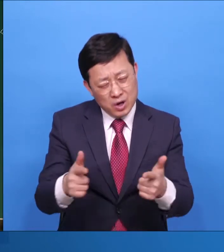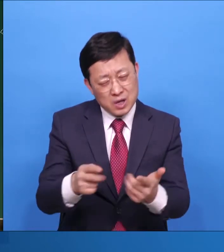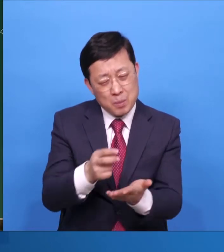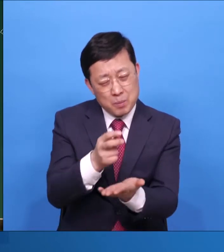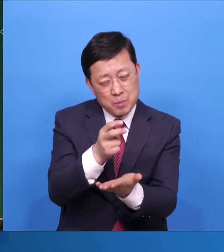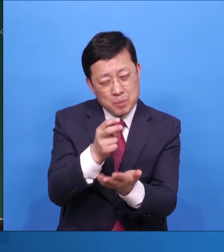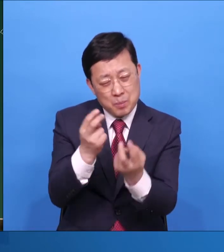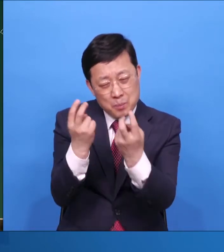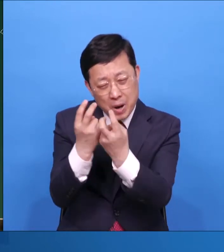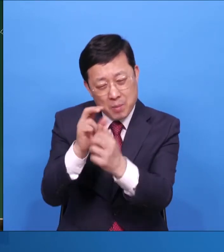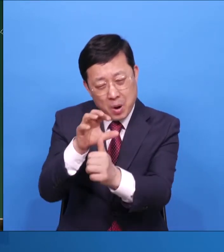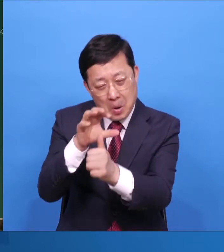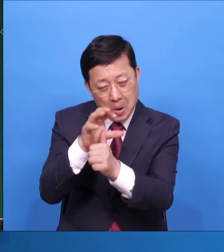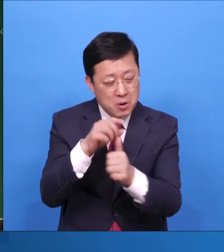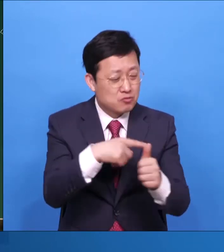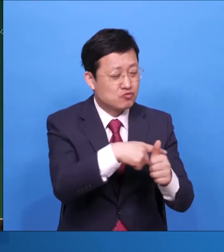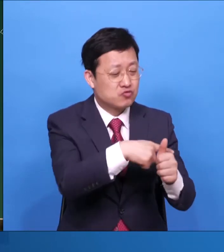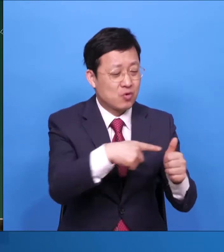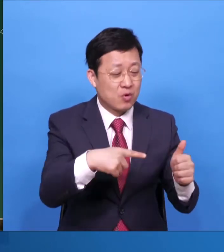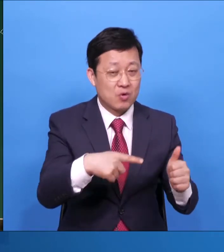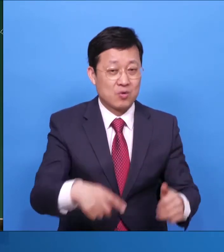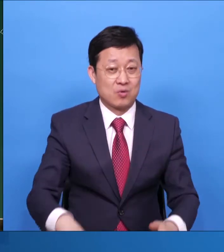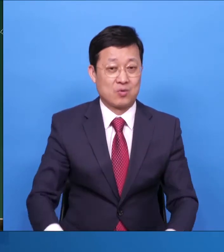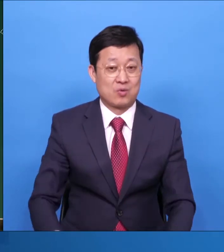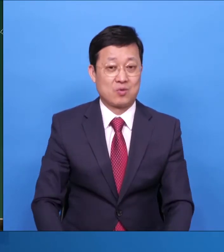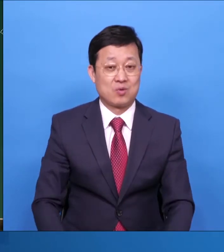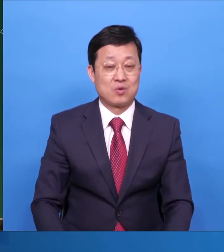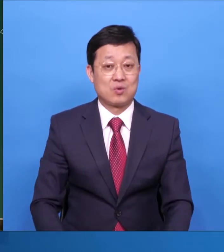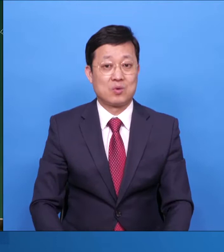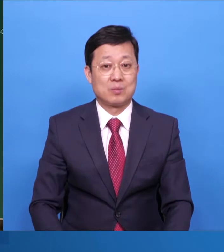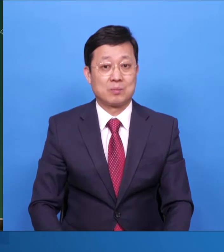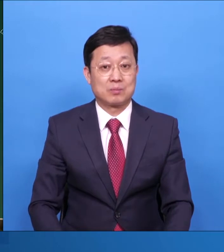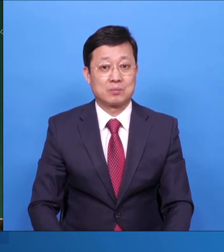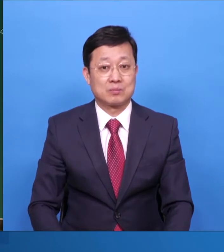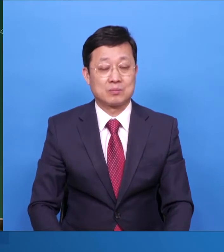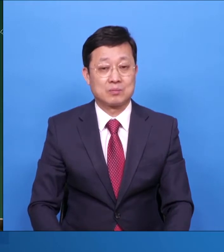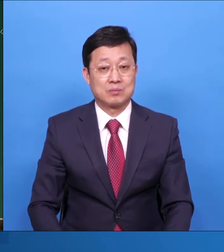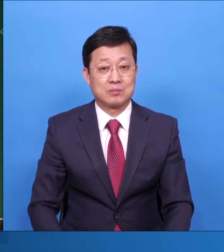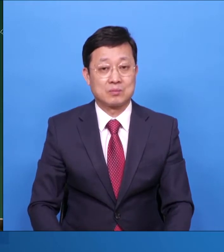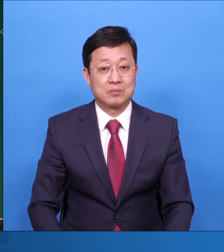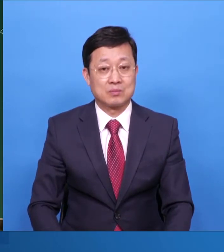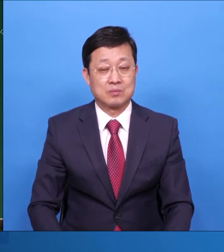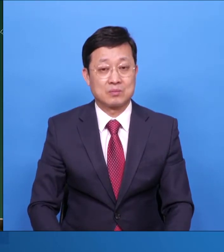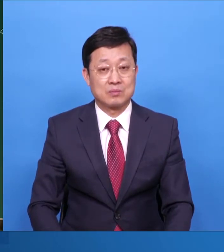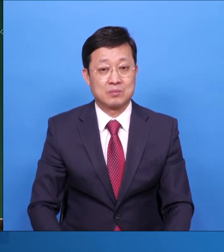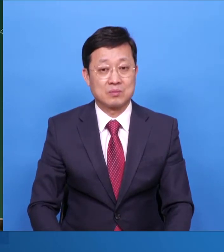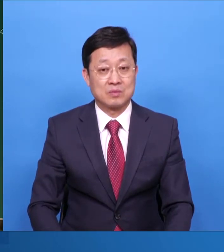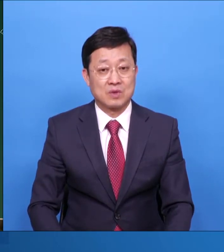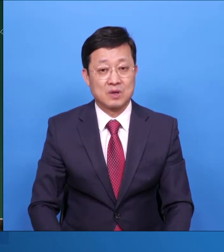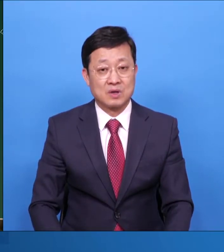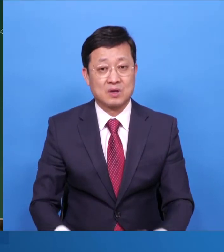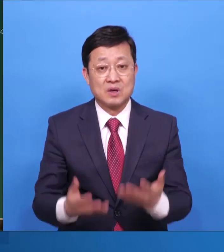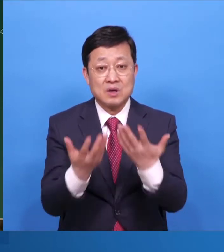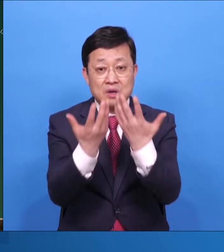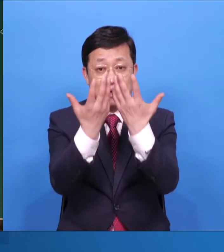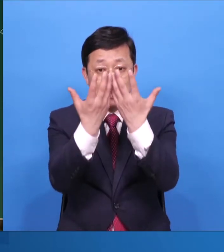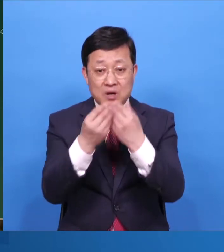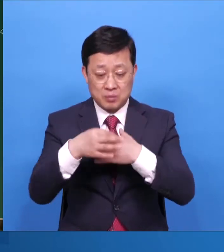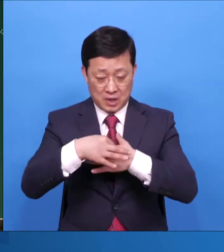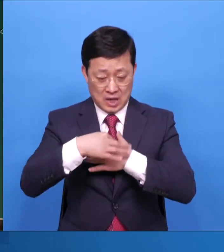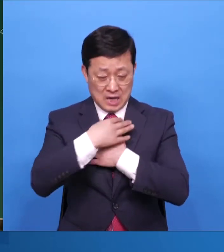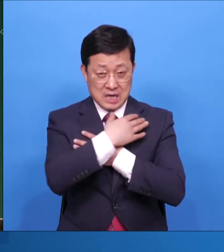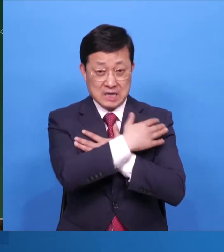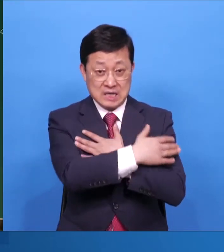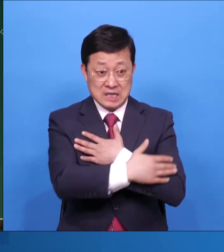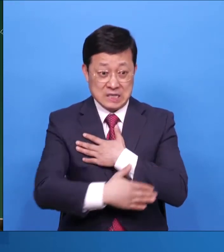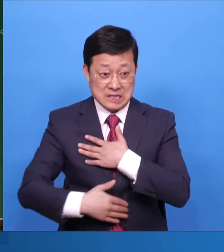hacían de diversos métodos. 뭐 제일 뭐 심지어 비상은 이 조금씩 살을 찢어내서 죽이기도 했다랍니까? Y